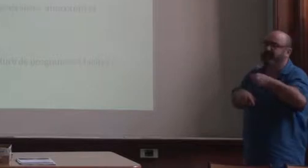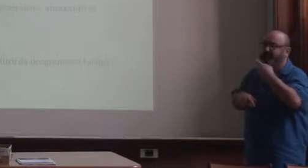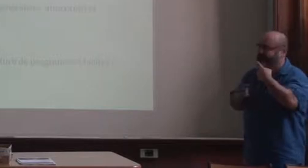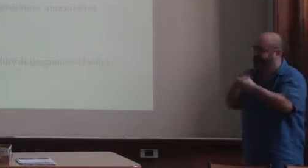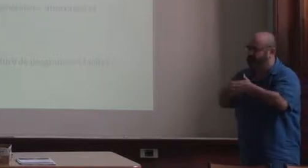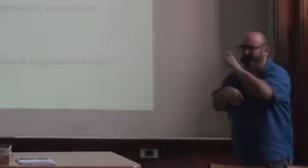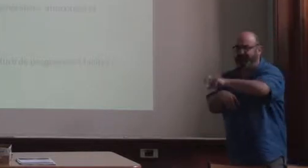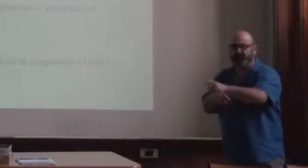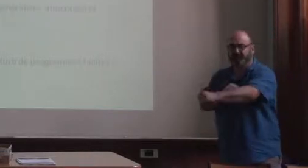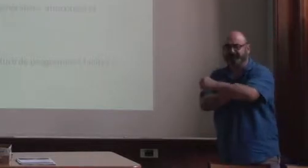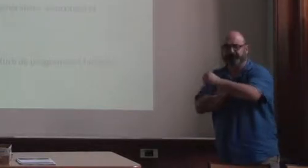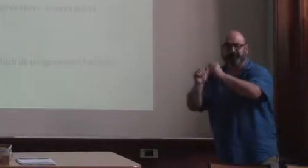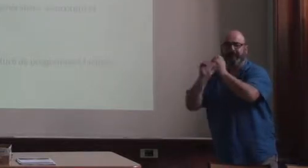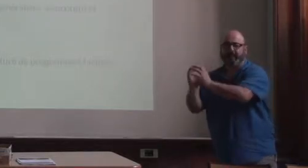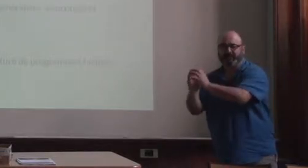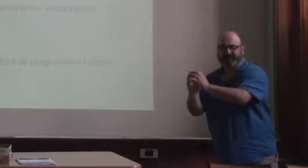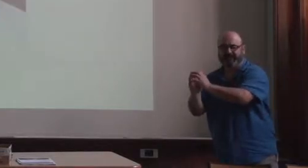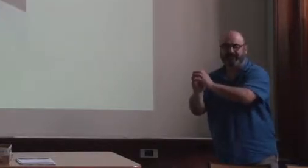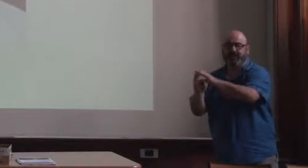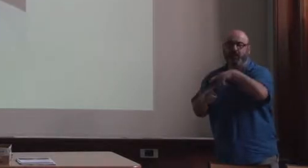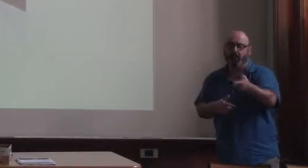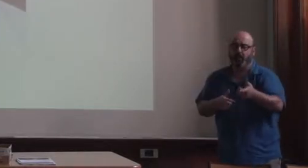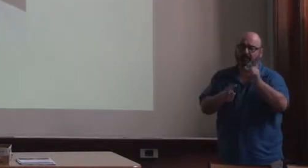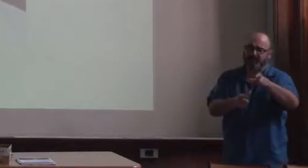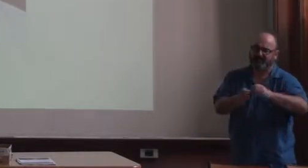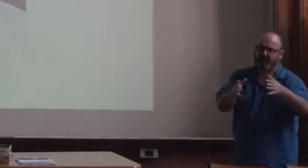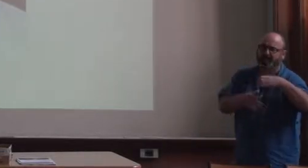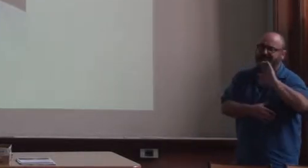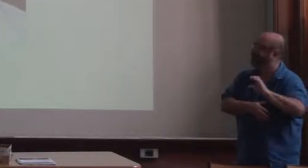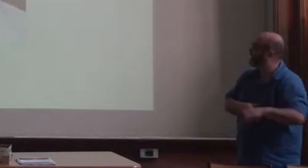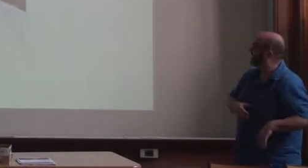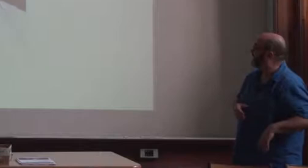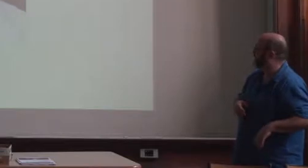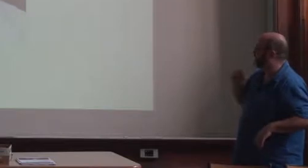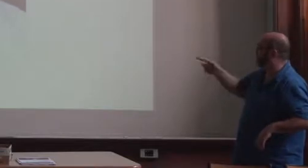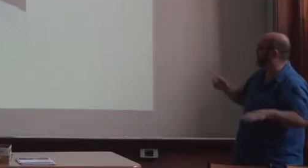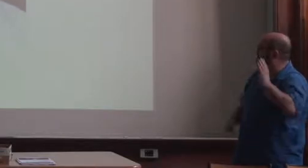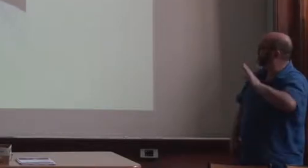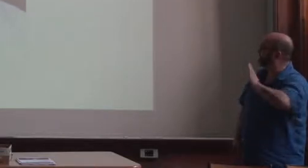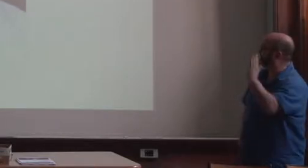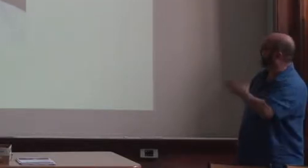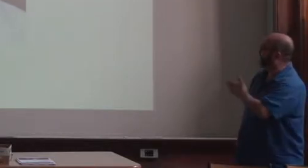systèmes embarqués, tout ça, ou des développeurs C, par exemple un développeur C typique,